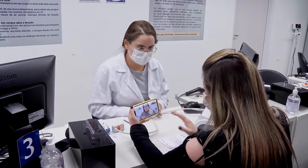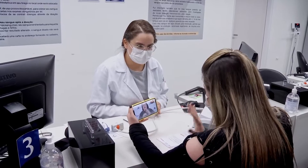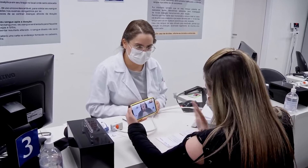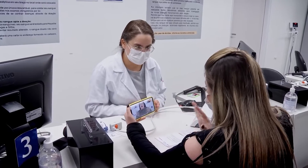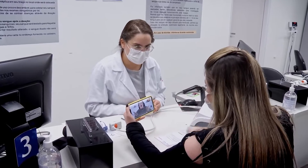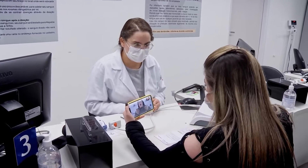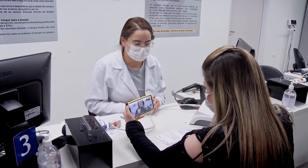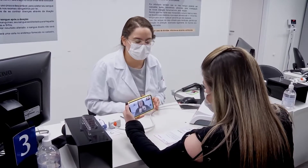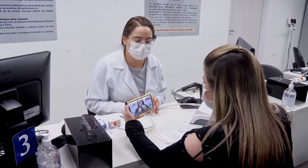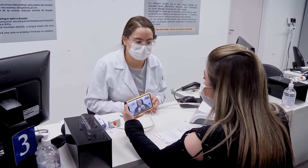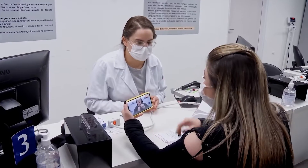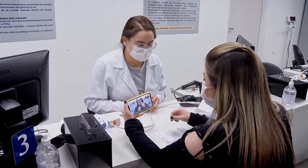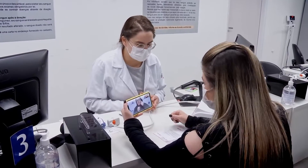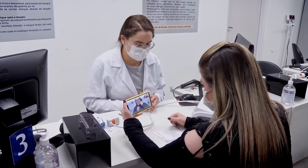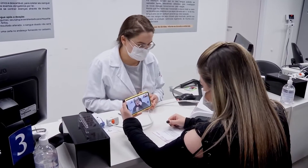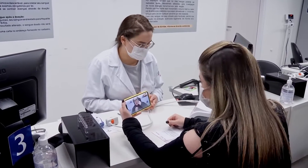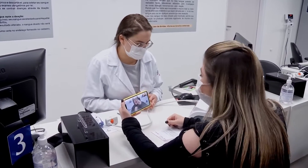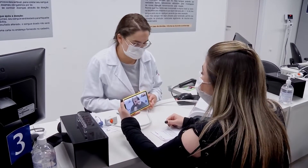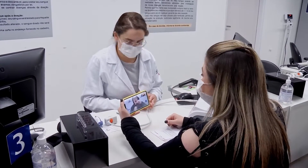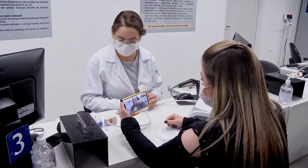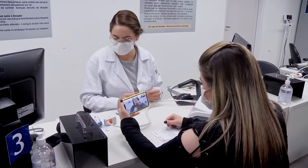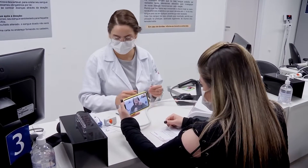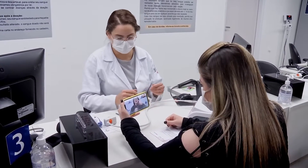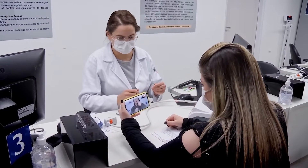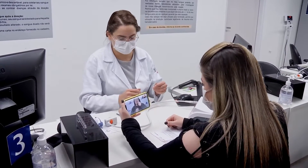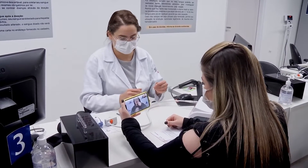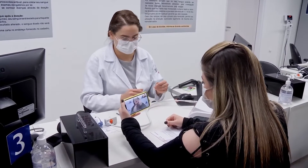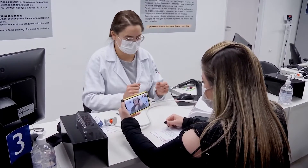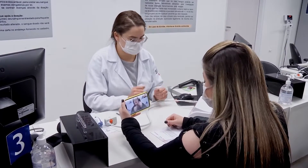de anemia e aferir os sinais vitais.